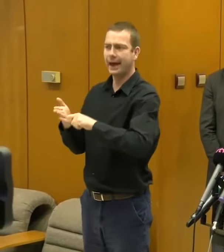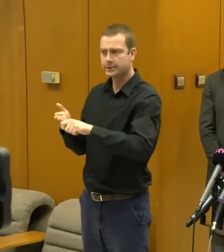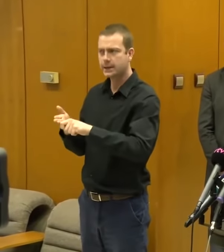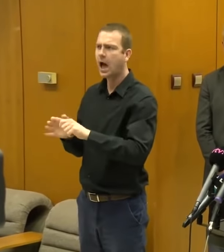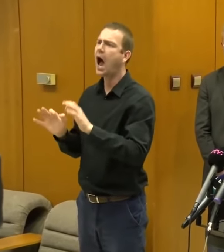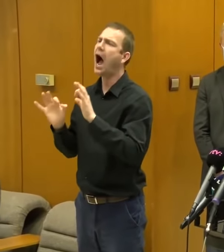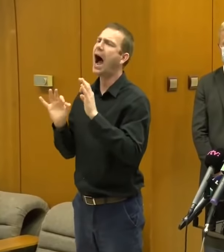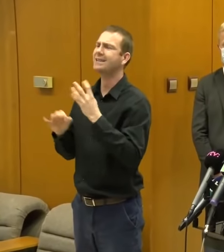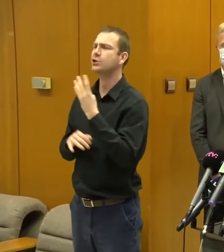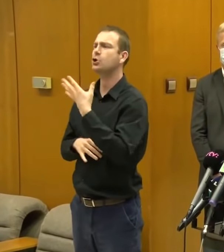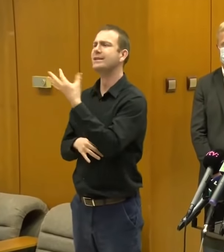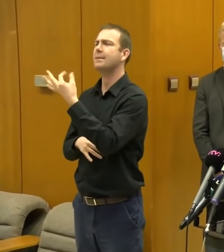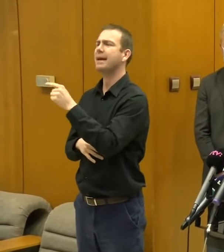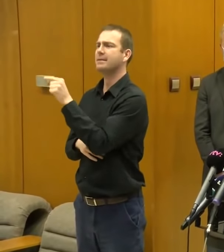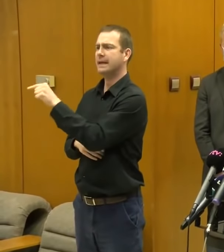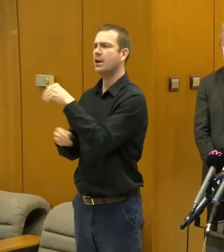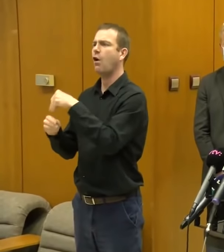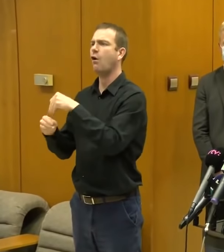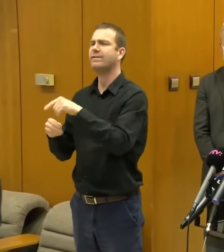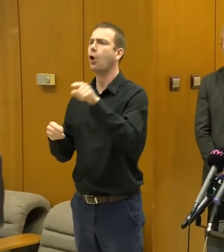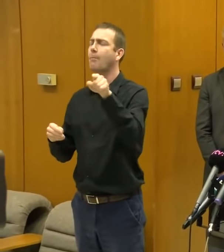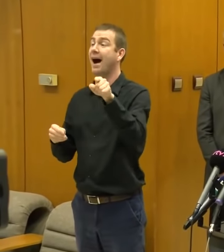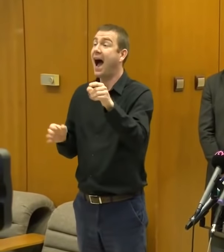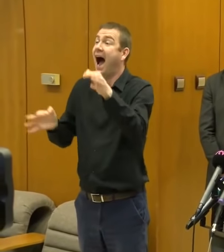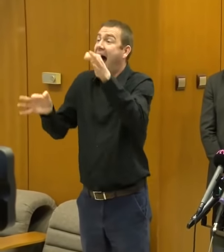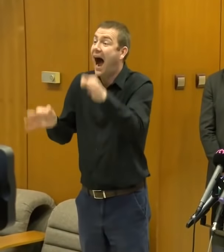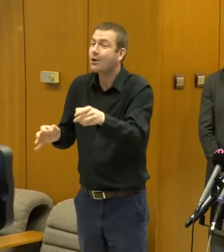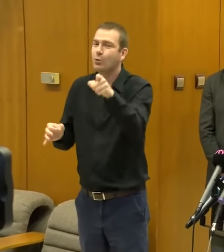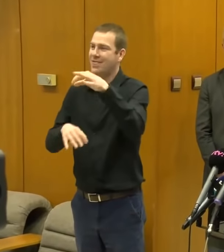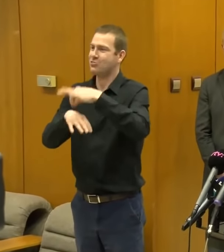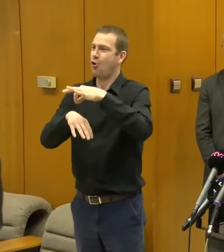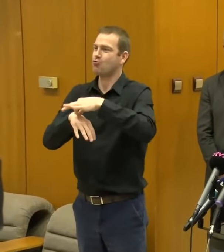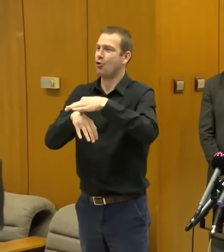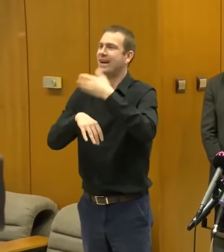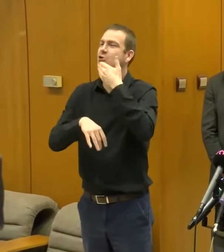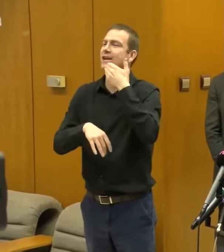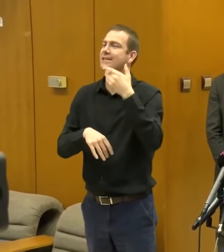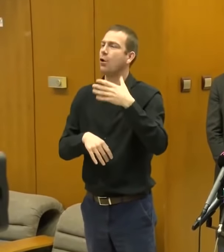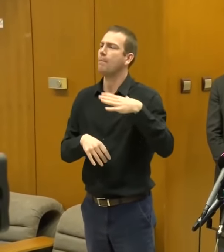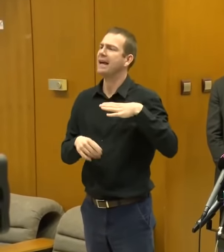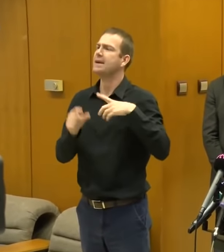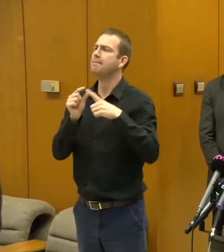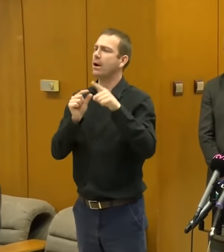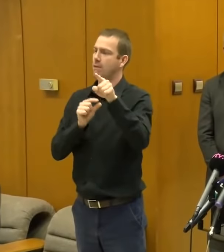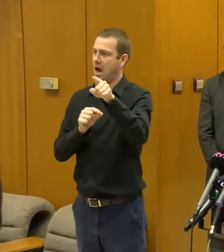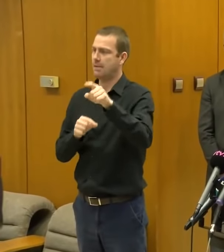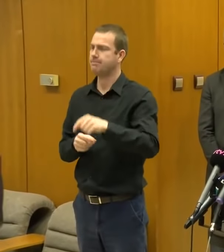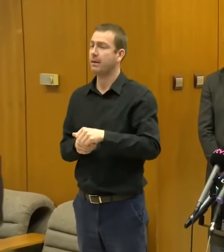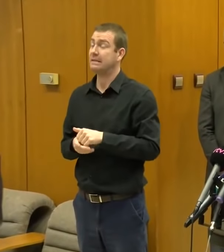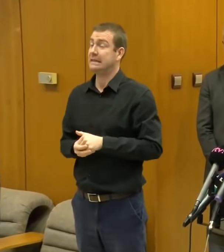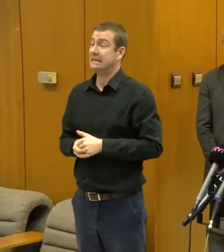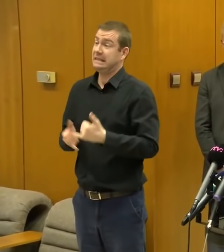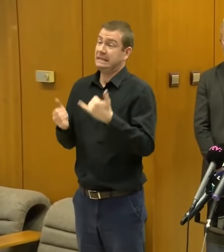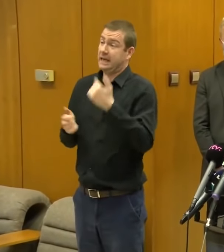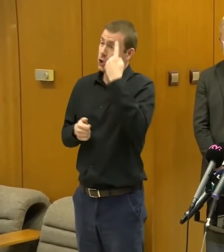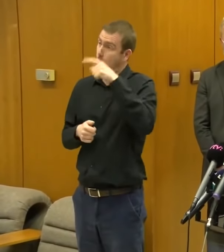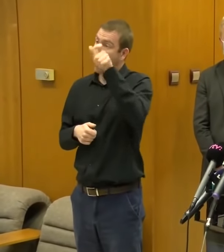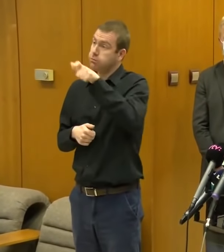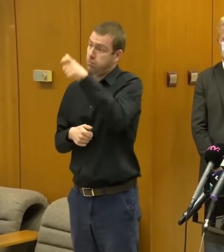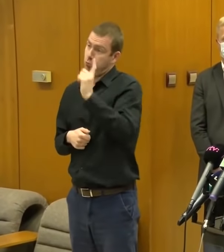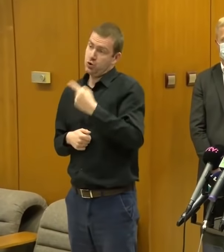hodinovú telekonferenciu práve s touto pani doktorkou Pekovou. Posúdia odborníci. Dobre, že dnes